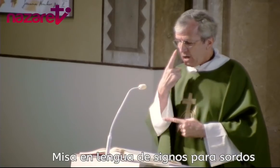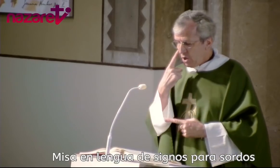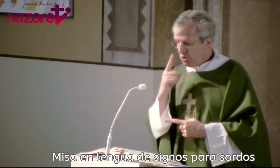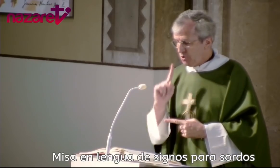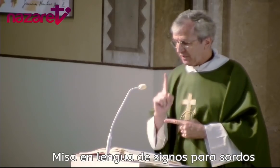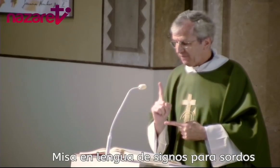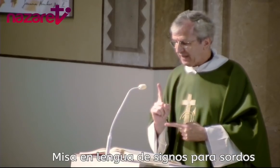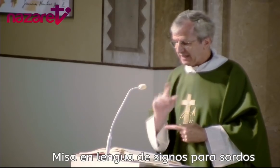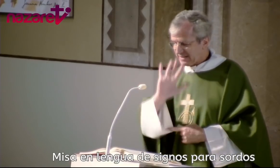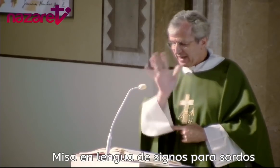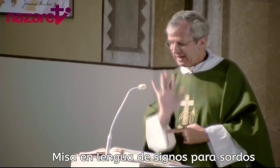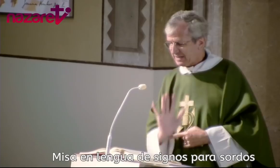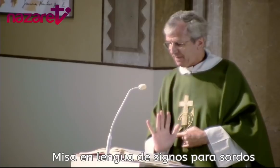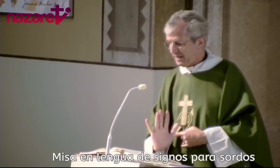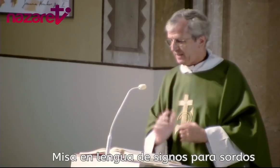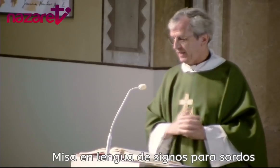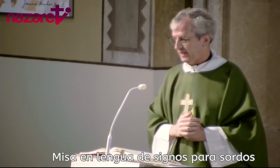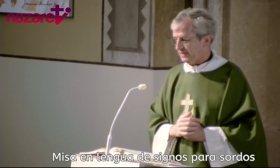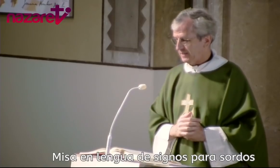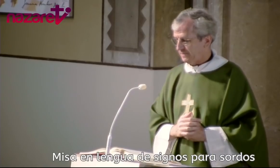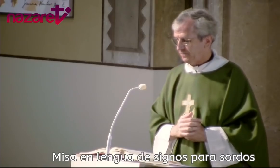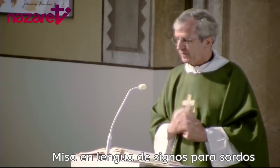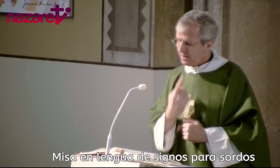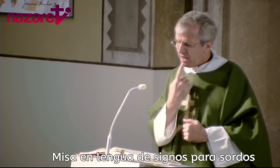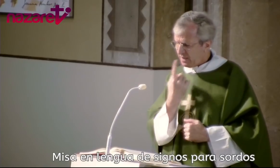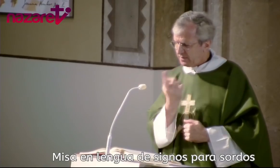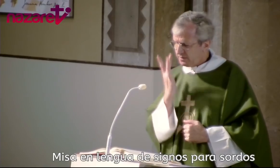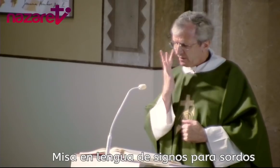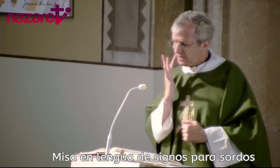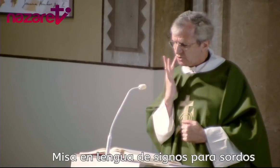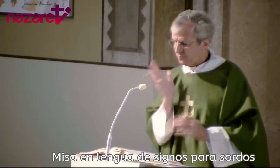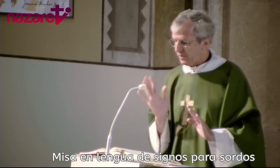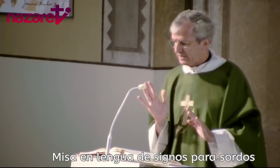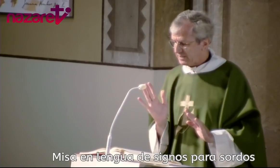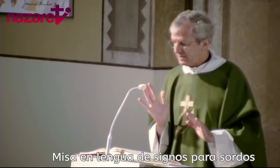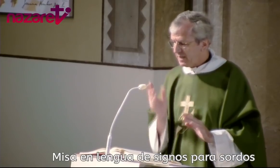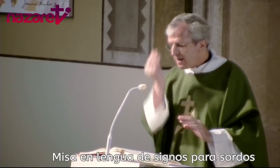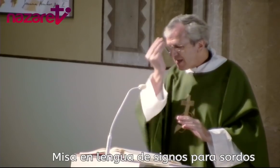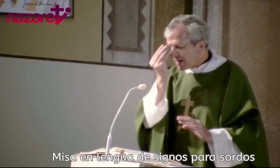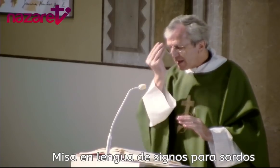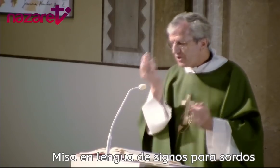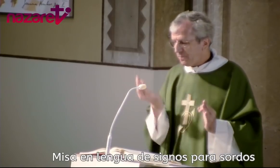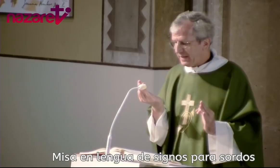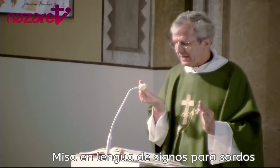porque no te fijas en las apariencias. Dinos, pues, ¿qué